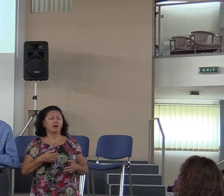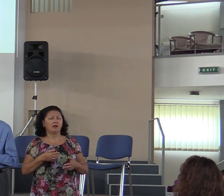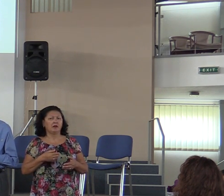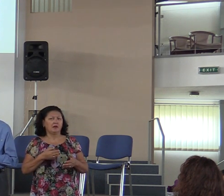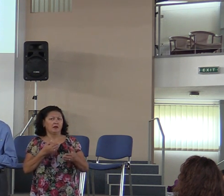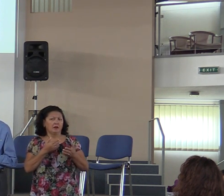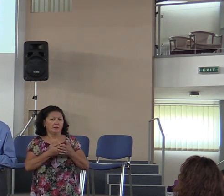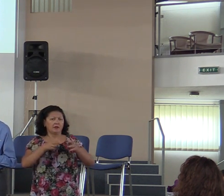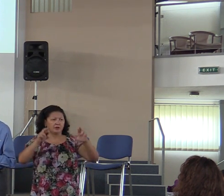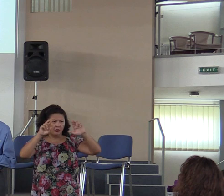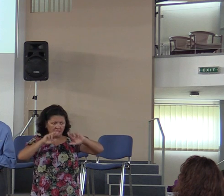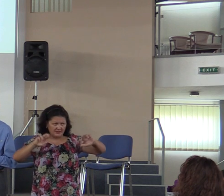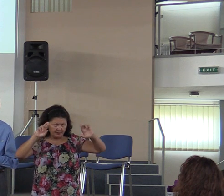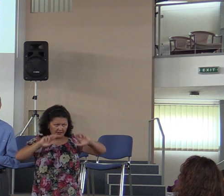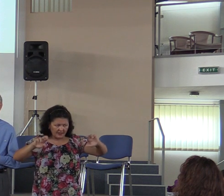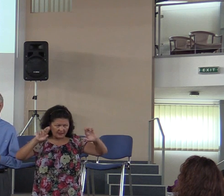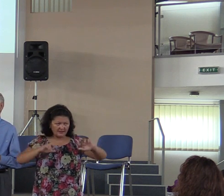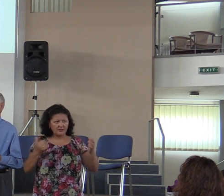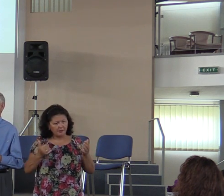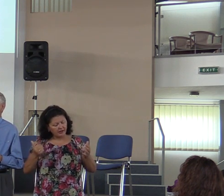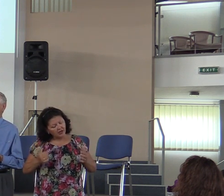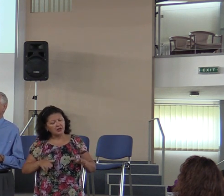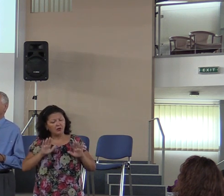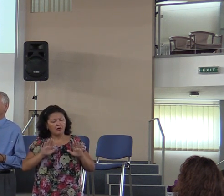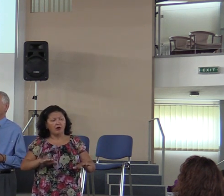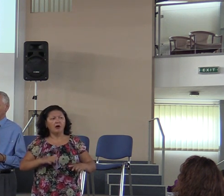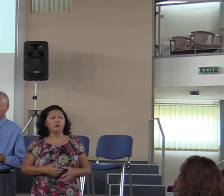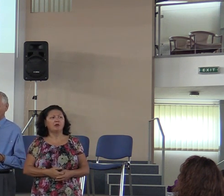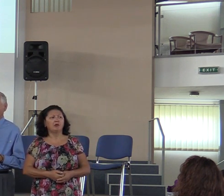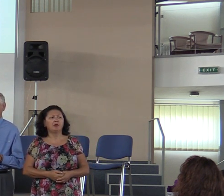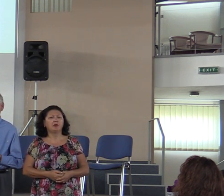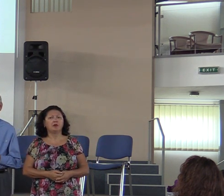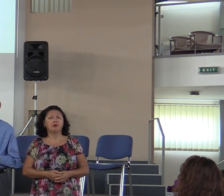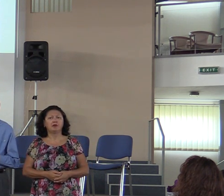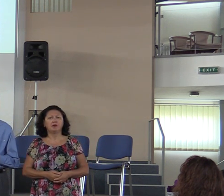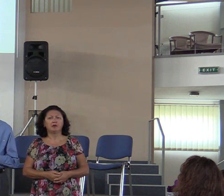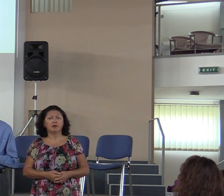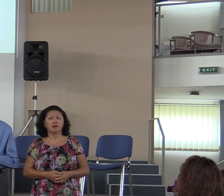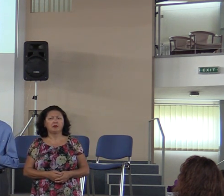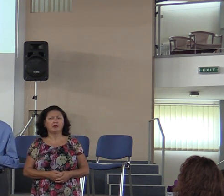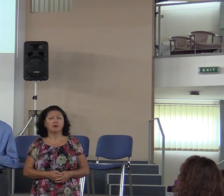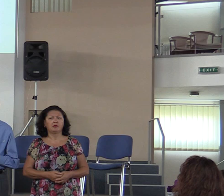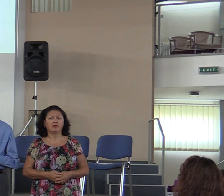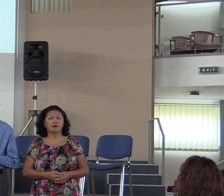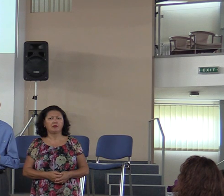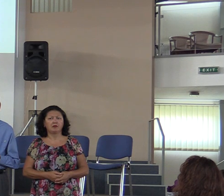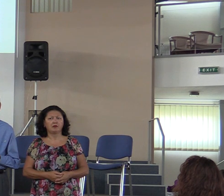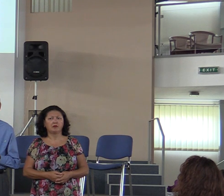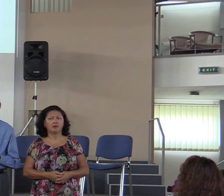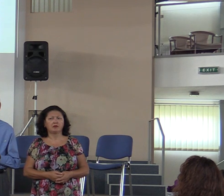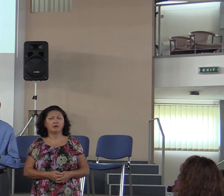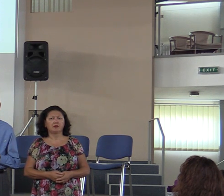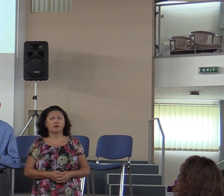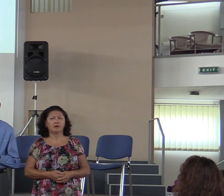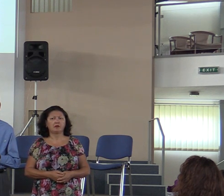se pare că nu o au. I want to share with you one main point, and I will share it with